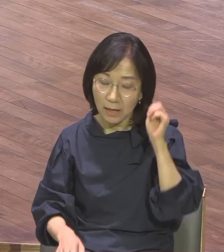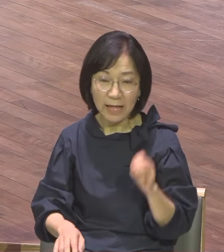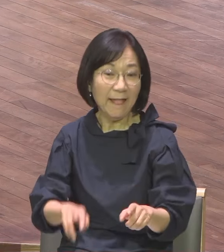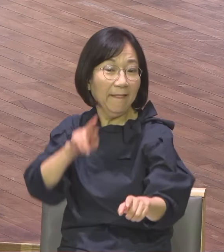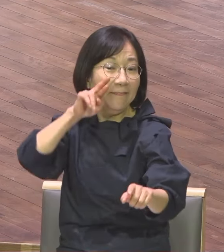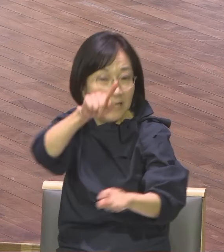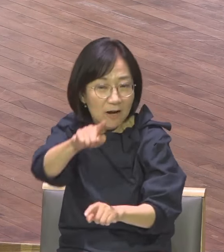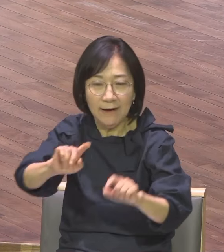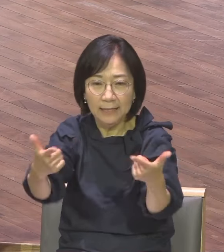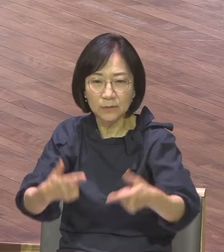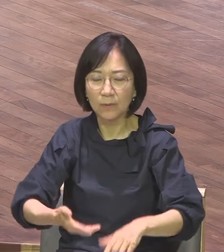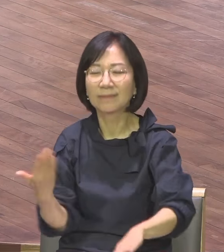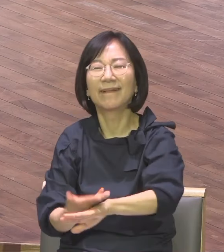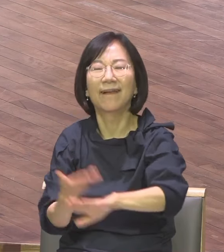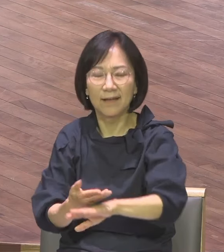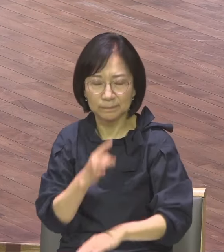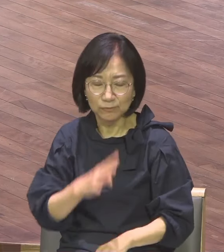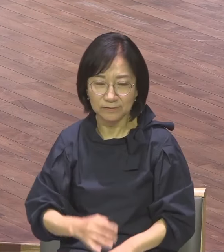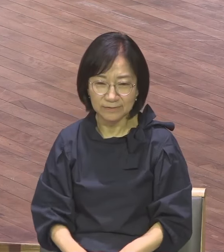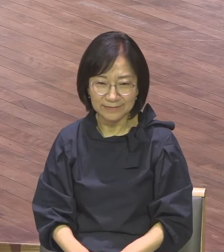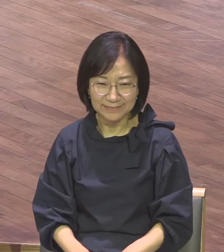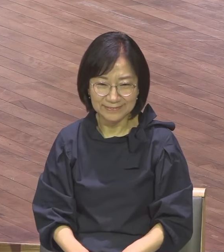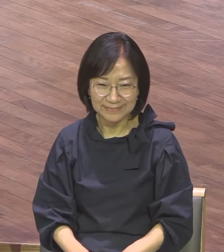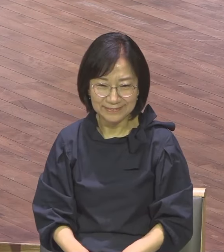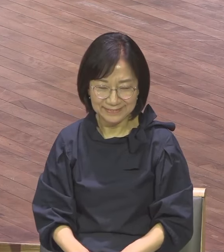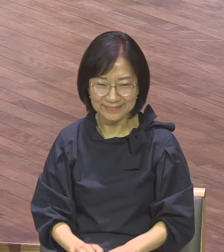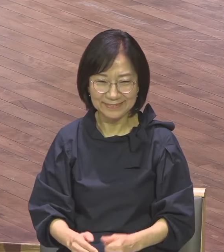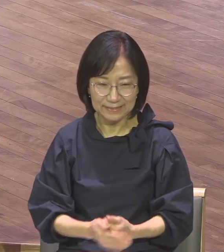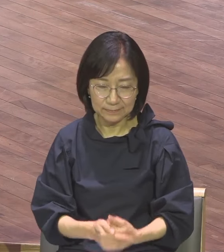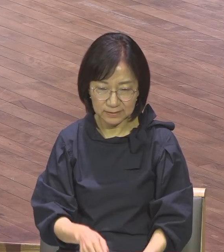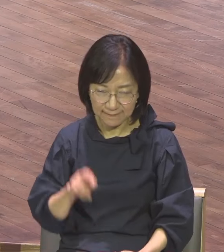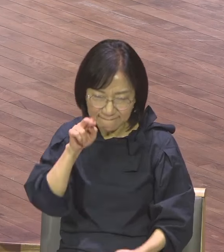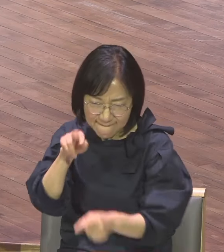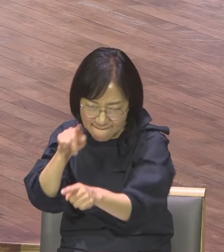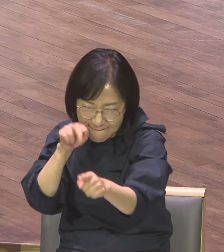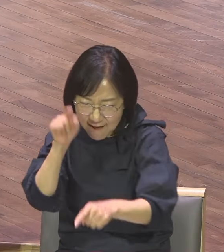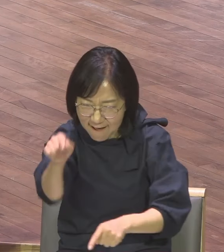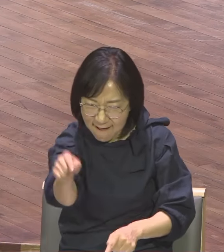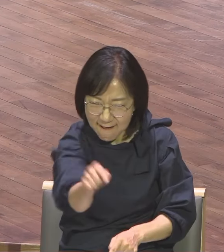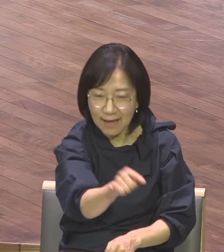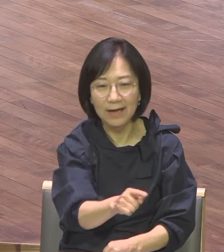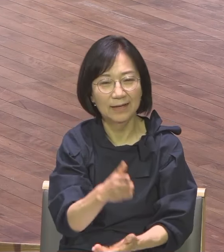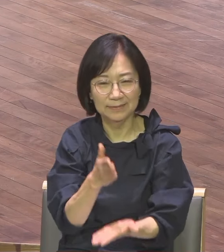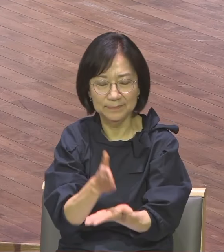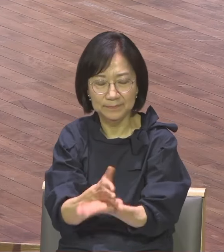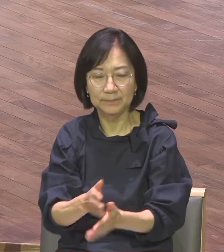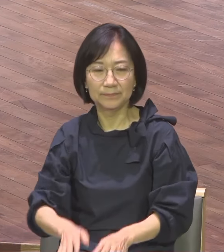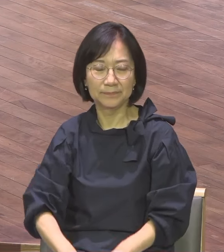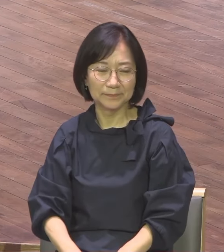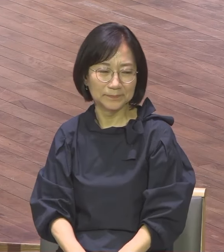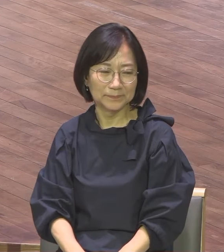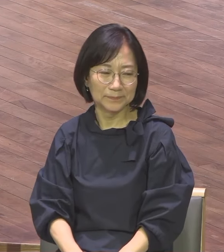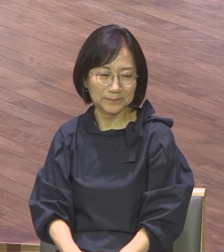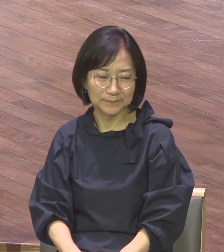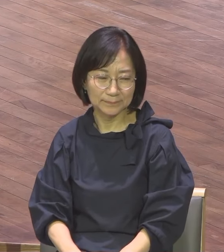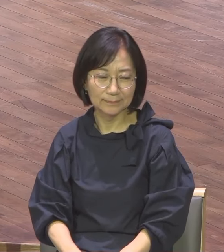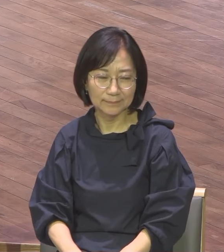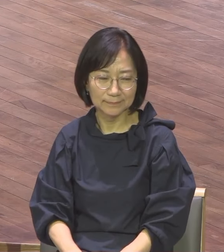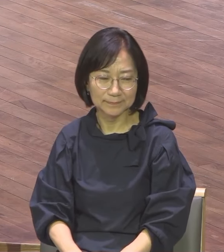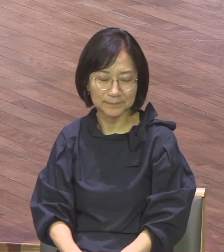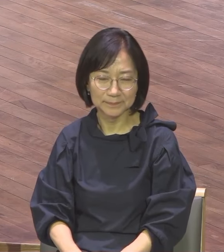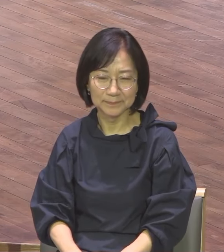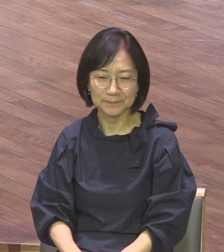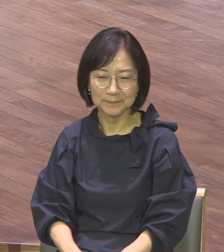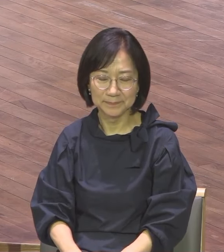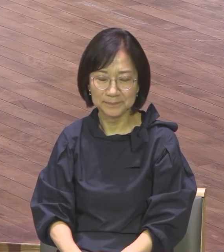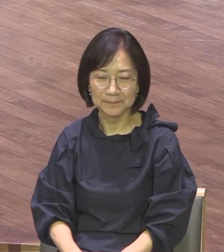전혀 구분을 할 줄 모르면 곤란하지요. 이게 여러분이요 자꾸 이렇게 틀렸다고 지적을 하는 게 아니라 그건 다른 거예요.